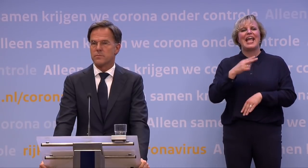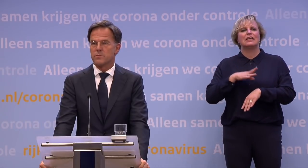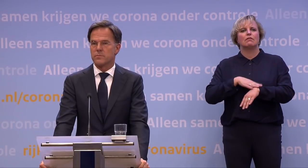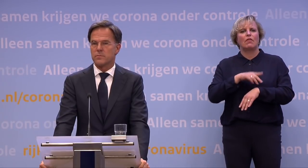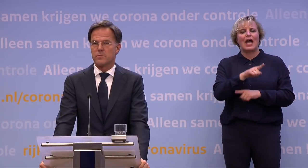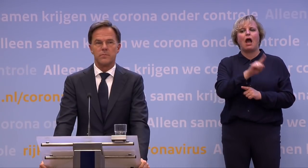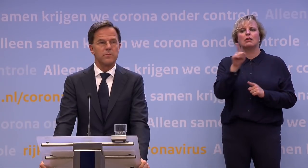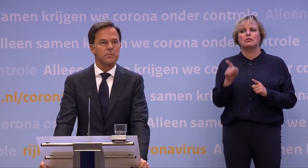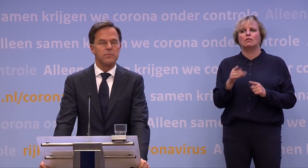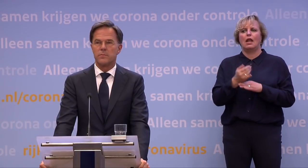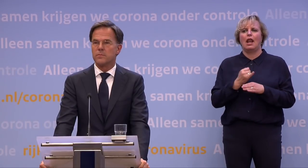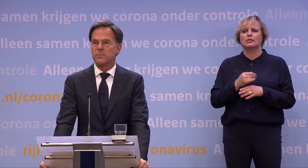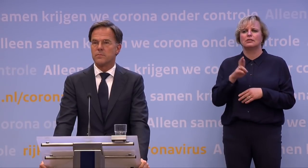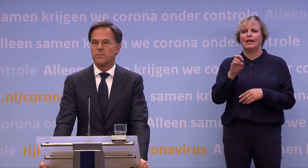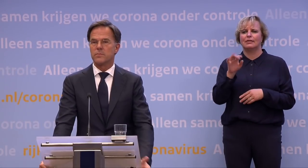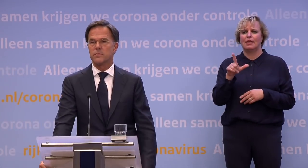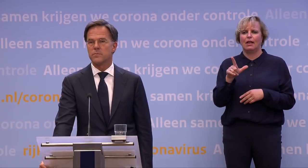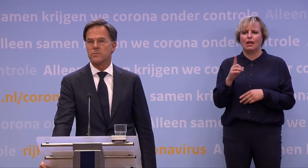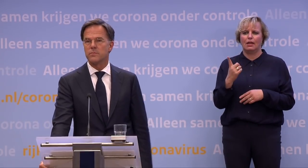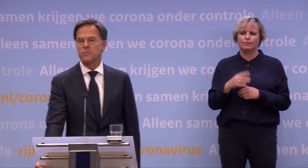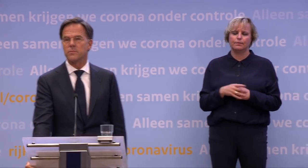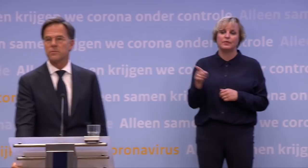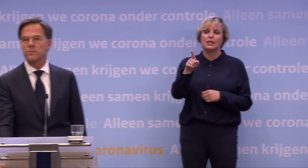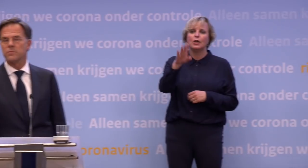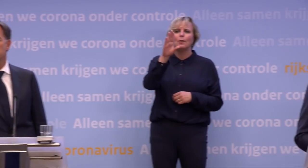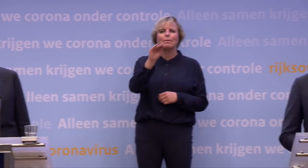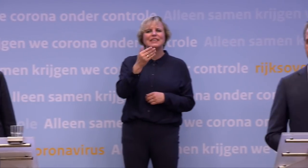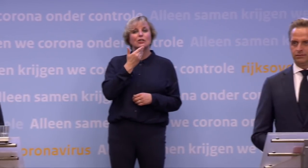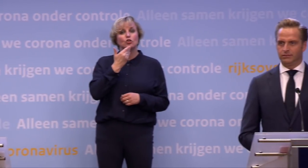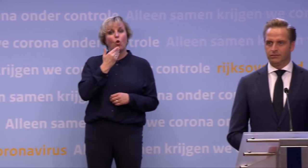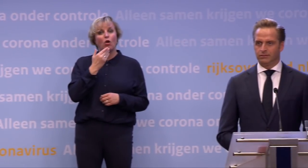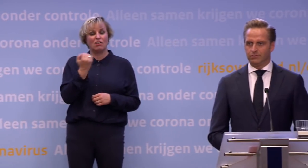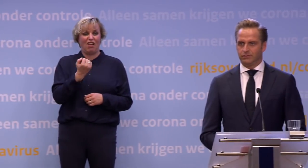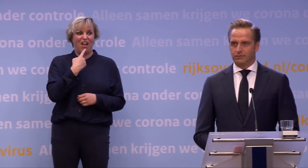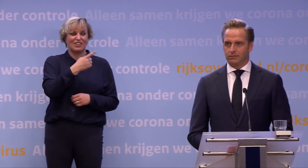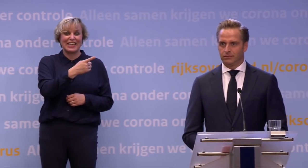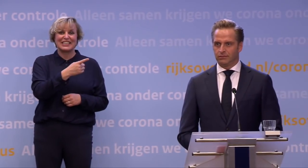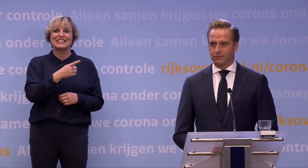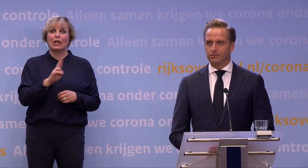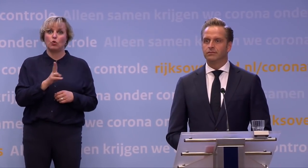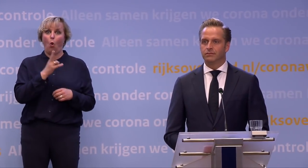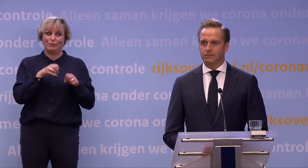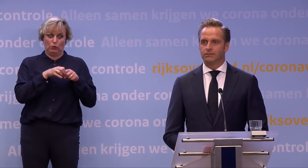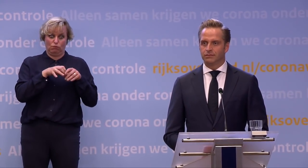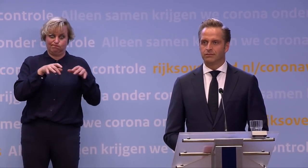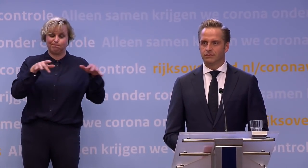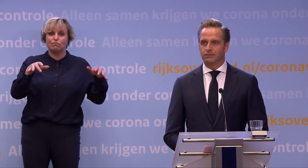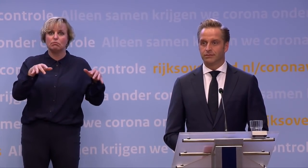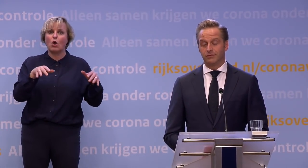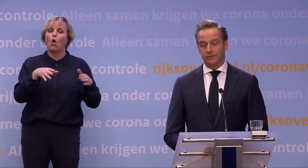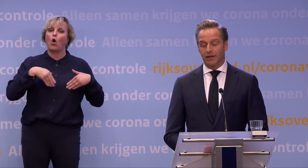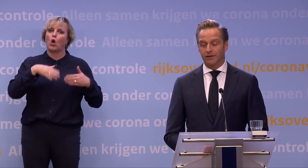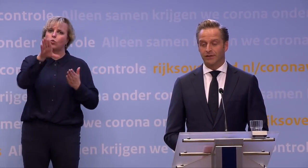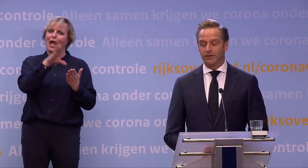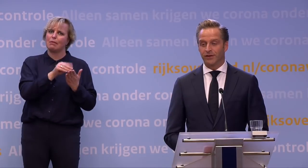RTL nog één vraag. Ja, meneer De Jonge. U heeft altijd gezegd als die tweede golf eraan komt, dan wordt die corona-app essentieel. Wanneer komt die er?